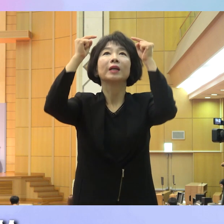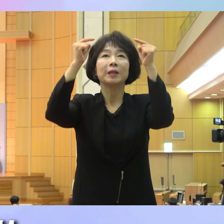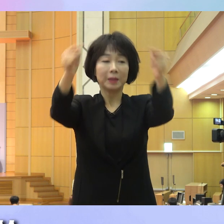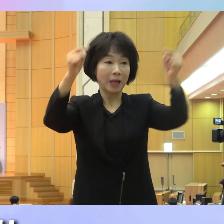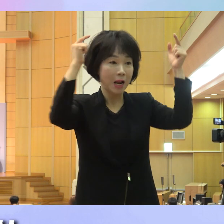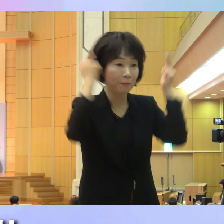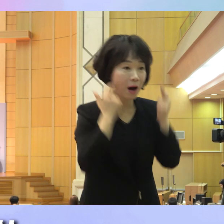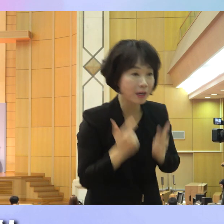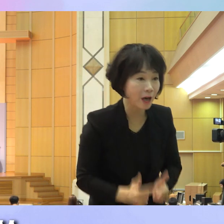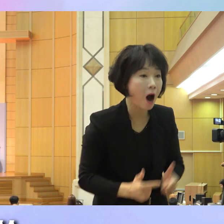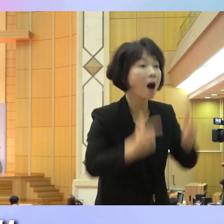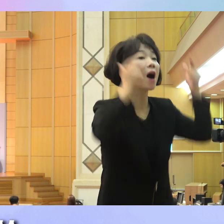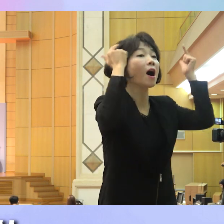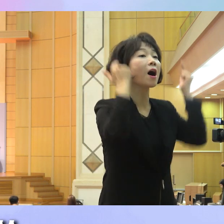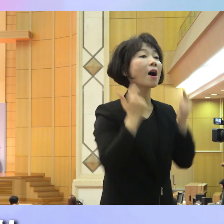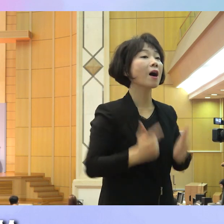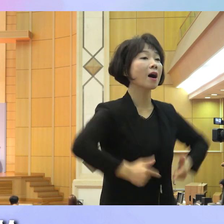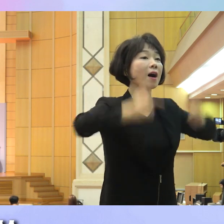들어가겠네.